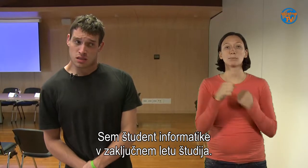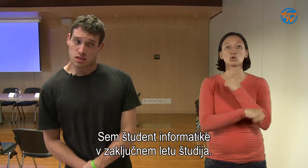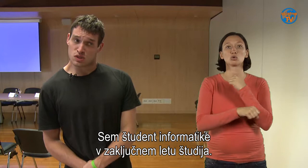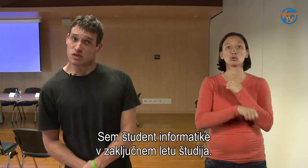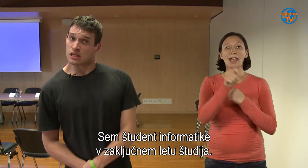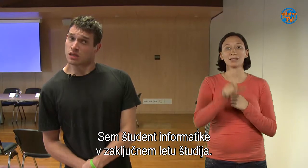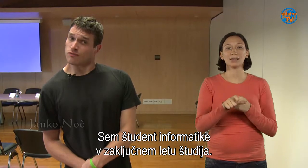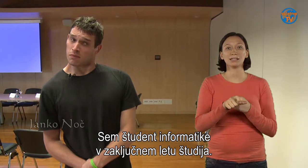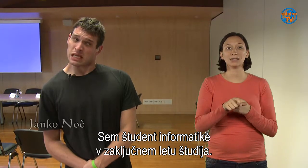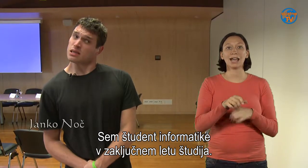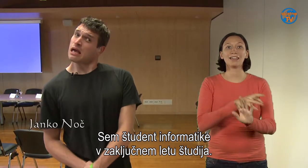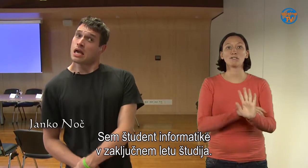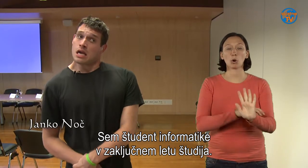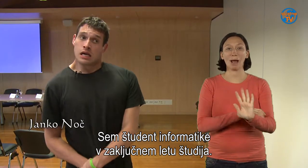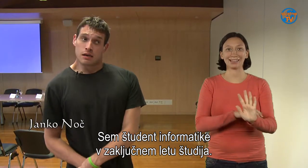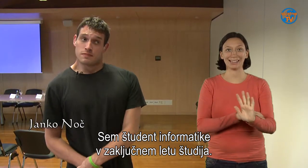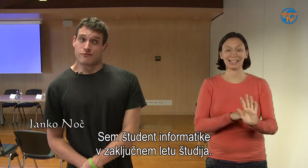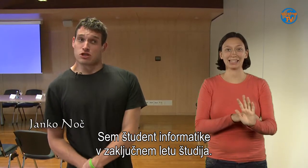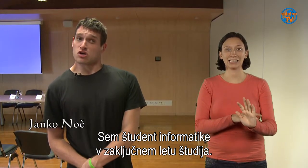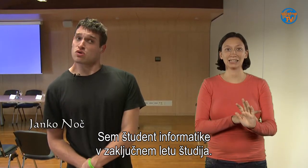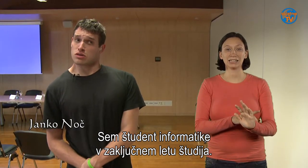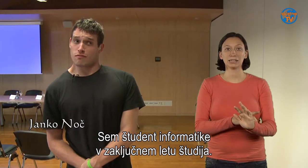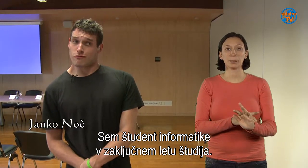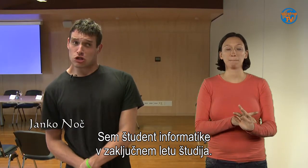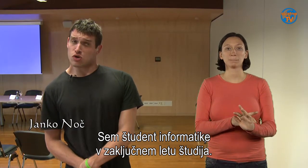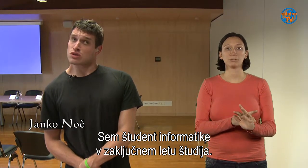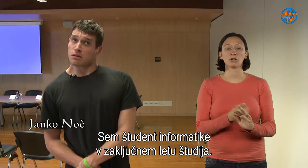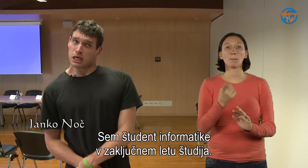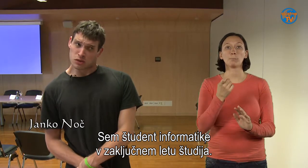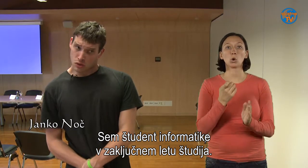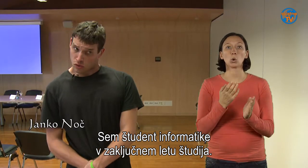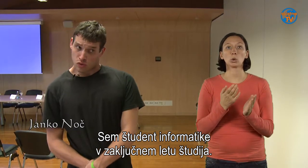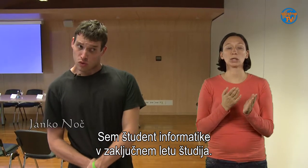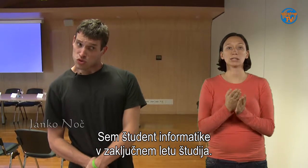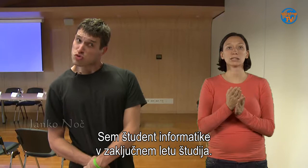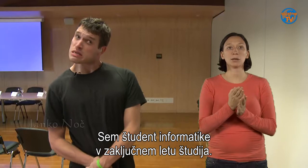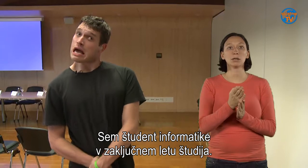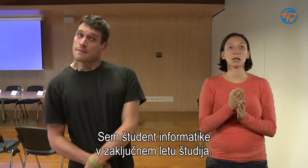Sem študent informatike v zaključnem letniku študija.